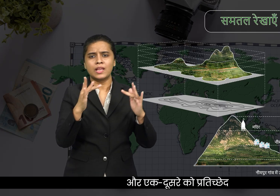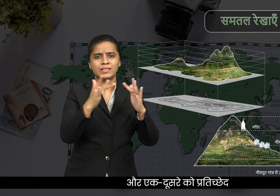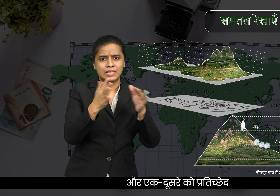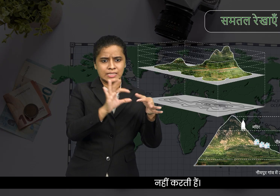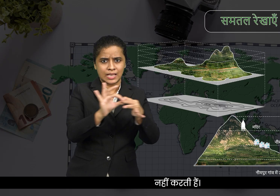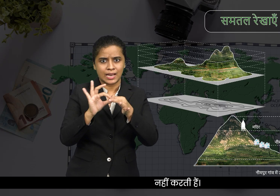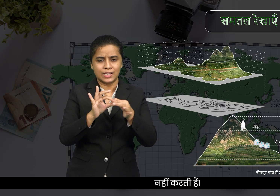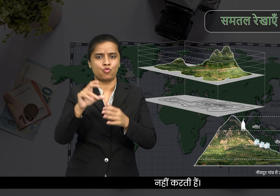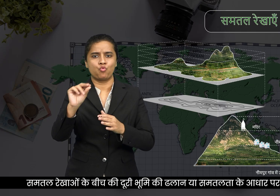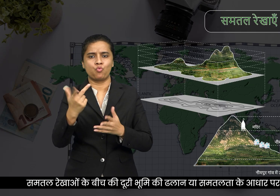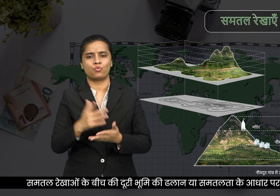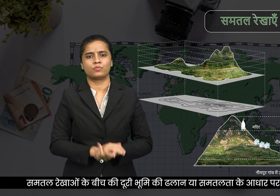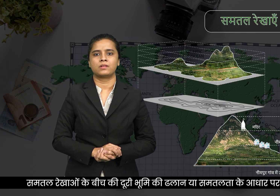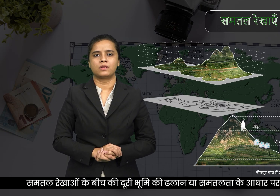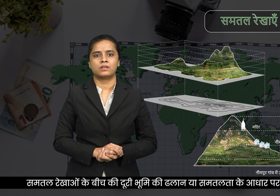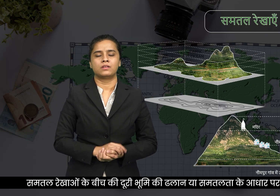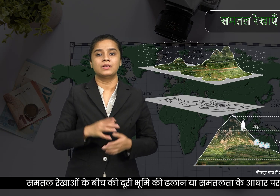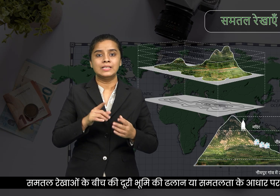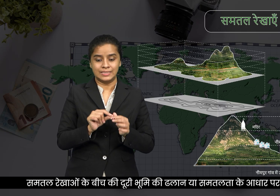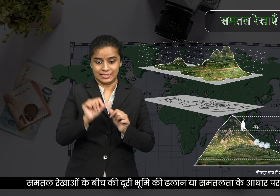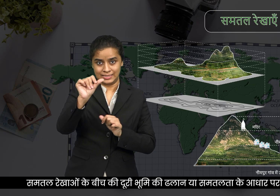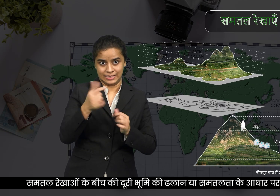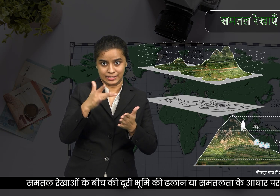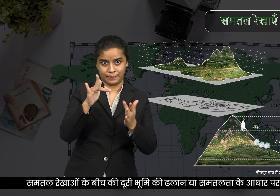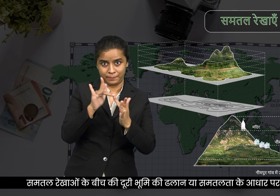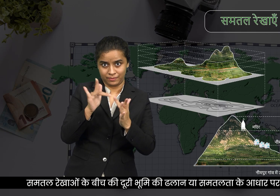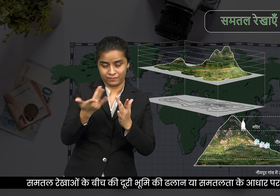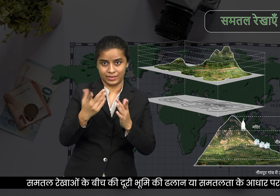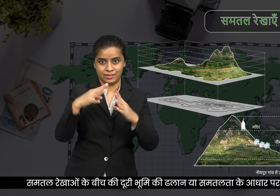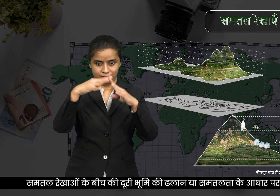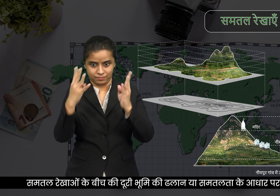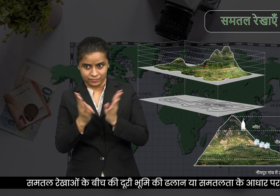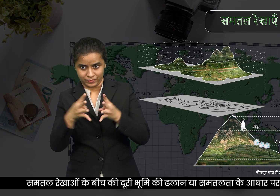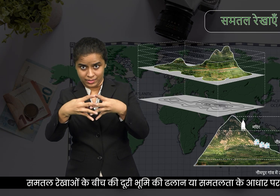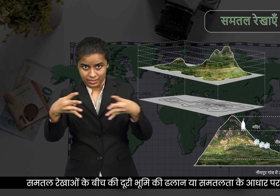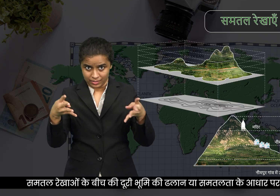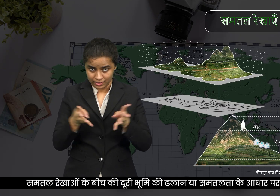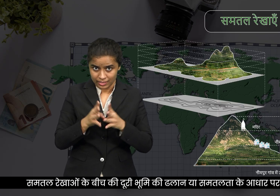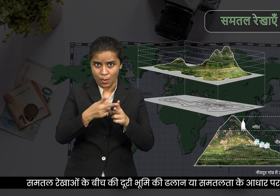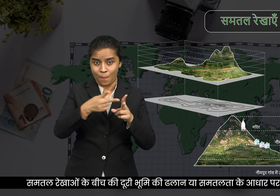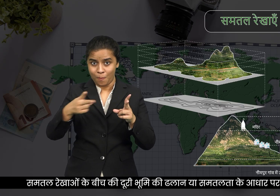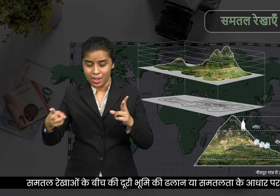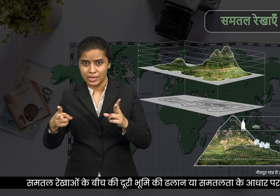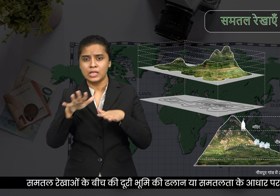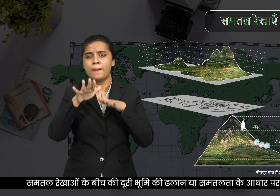प्रतिच्छेद नहीं करती। समतल रेखाओं के बीच की दूरी भूमि की ढलान या समतलता के आधार